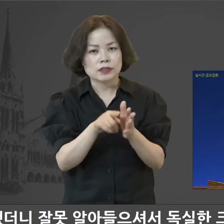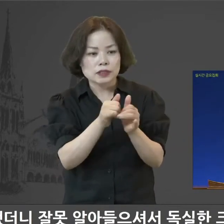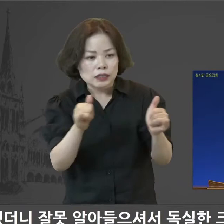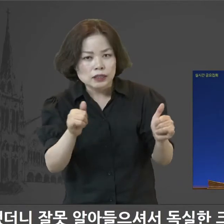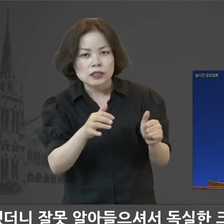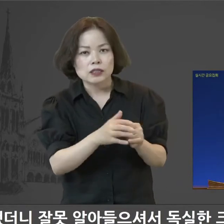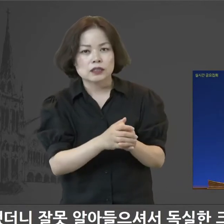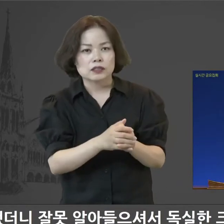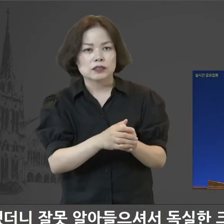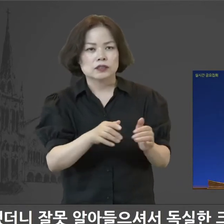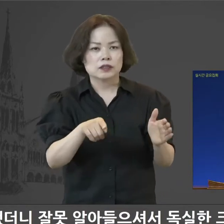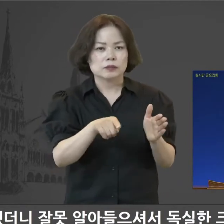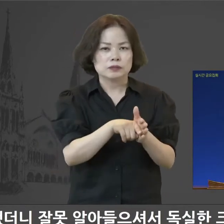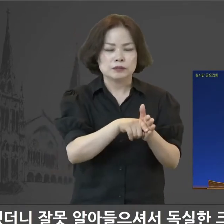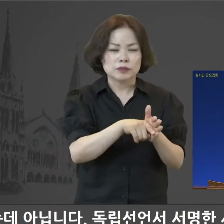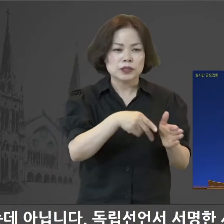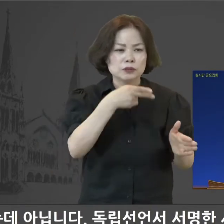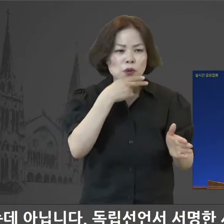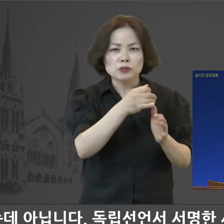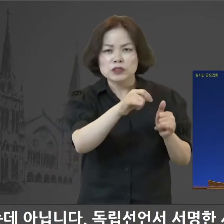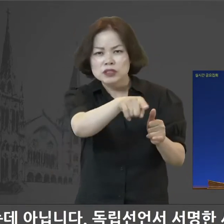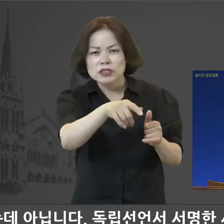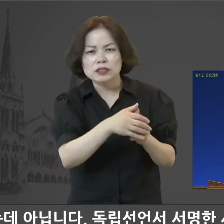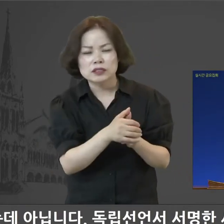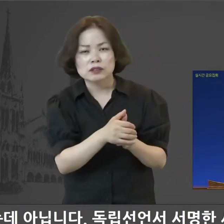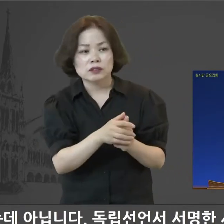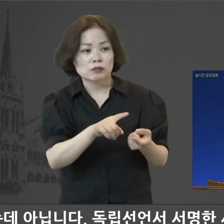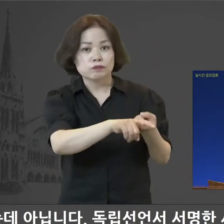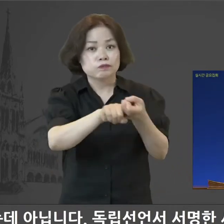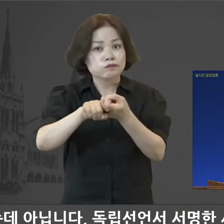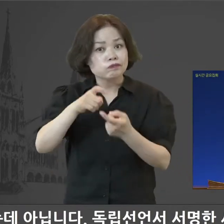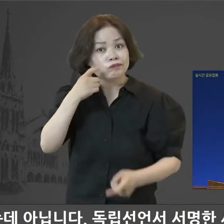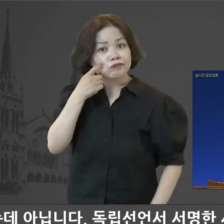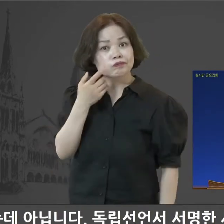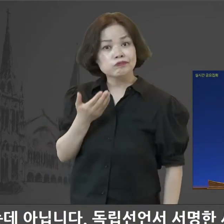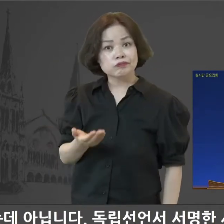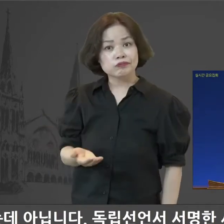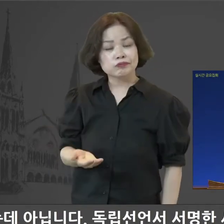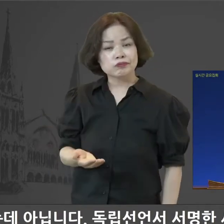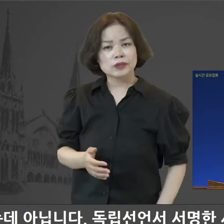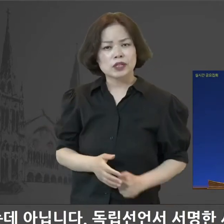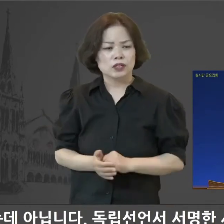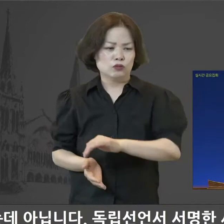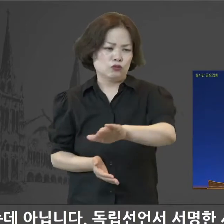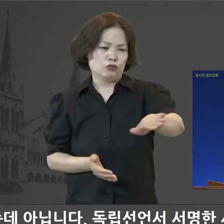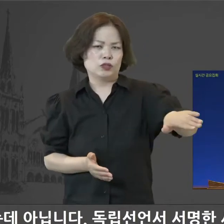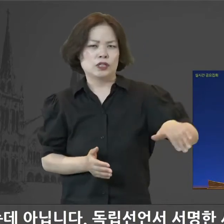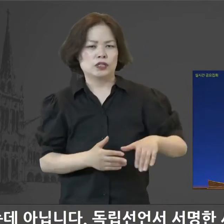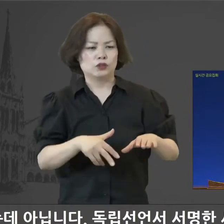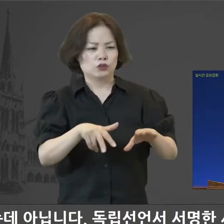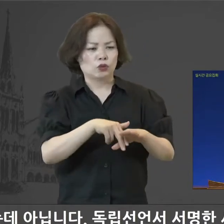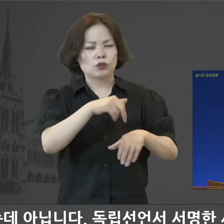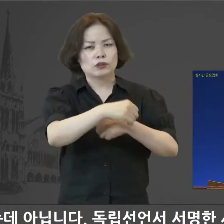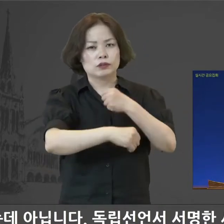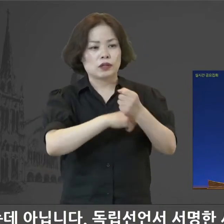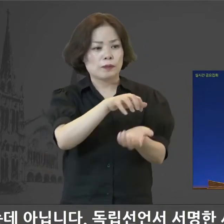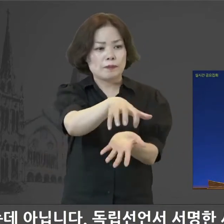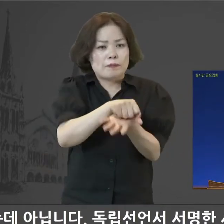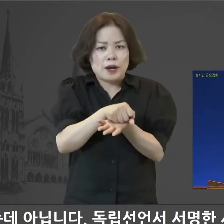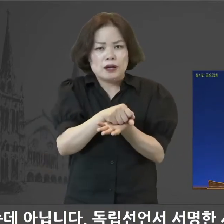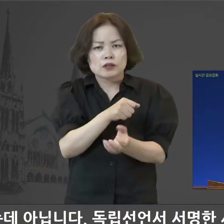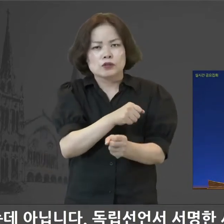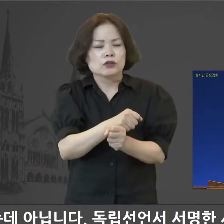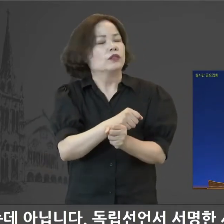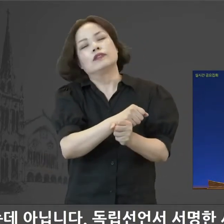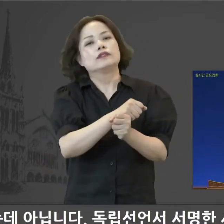독실하지 않은 사람들, 이신론자들과 연합했을까요? 그것은 우리가 종교의 자유를 확보하기 위한